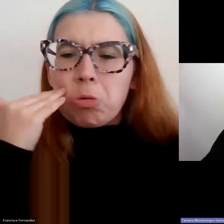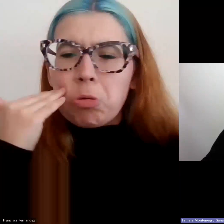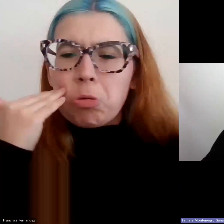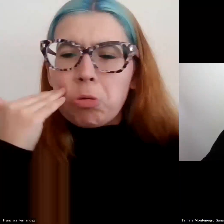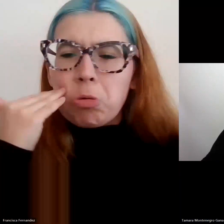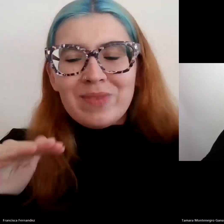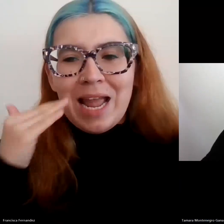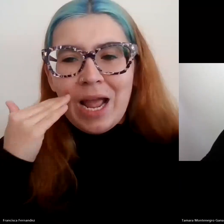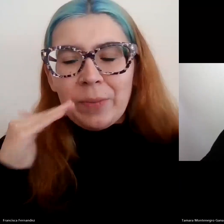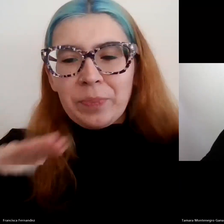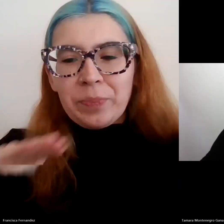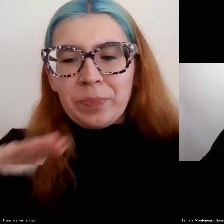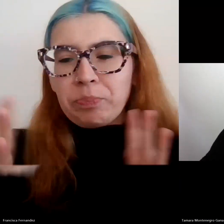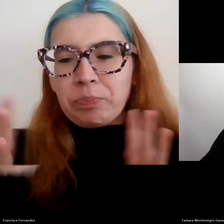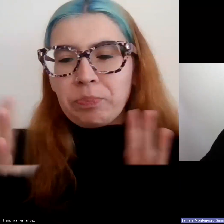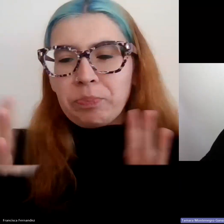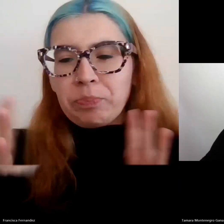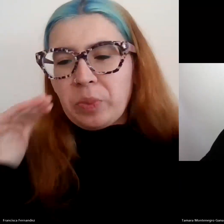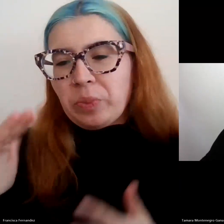vi,